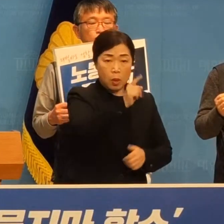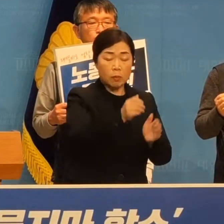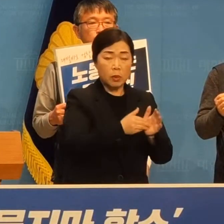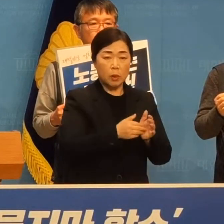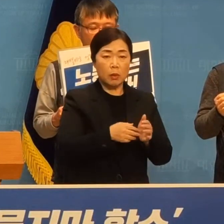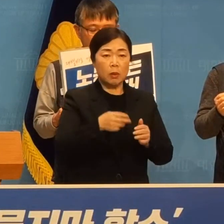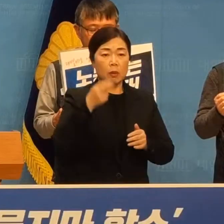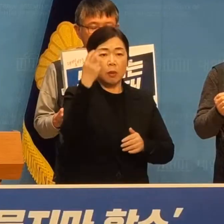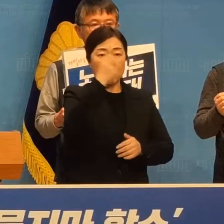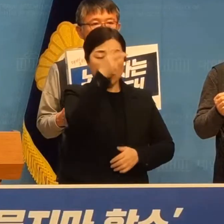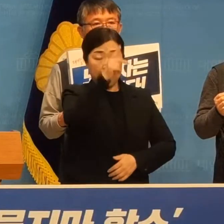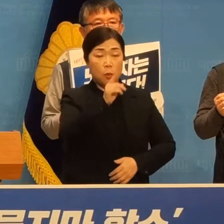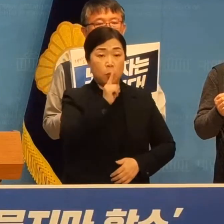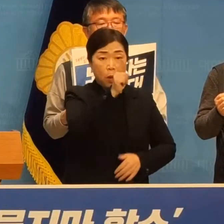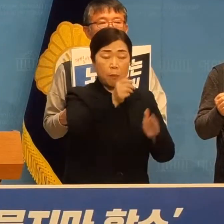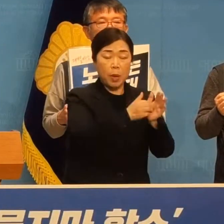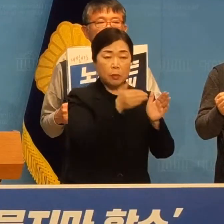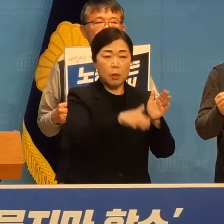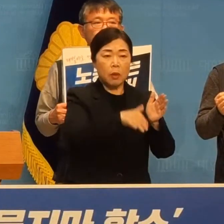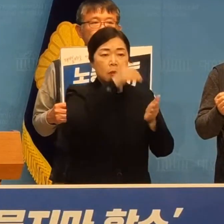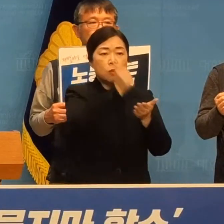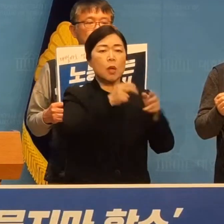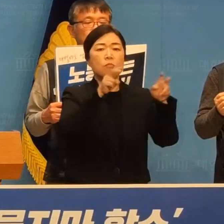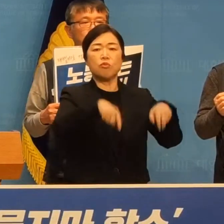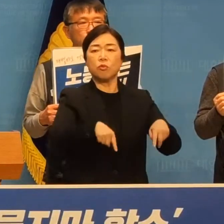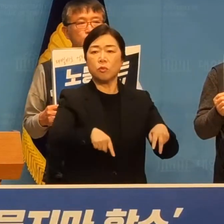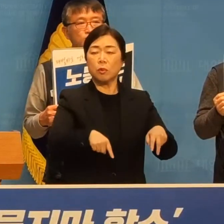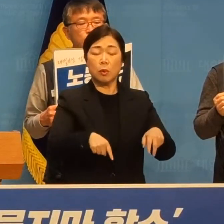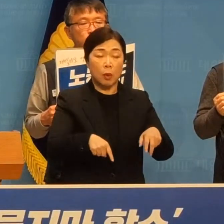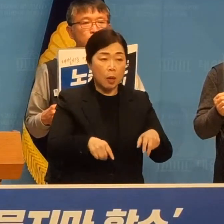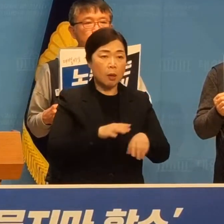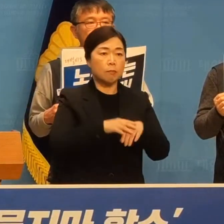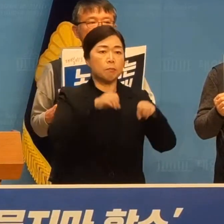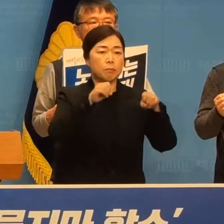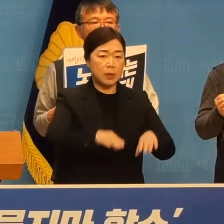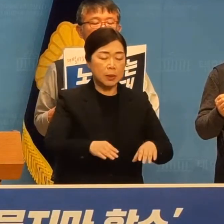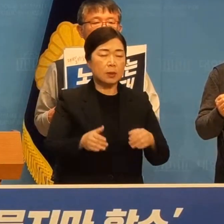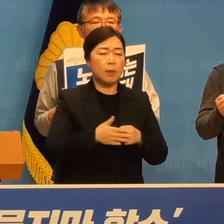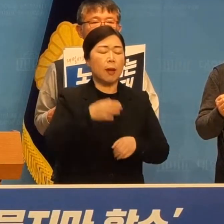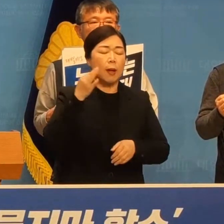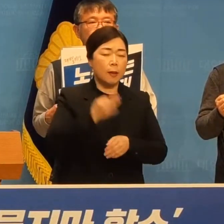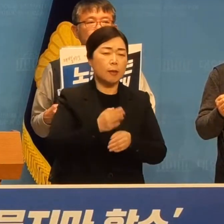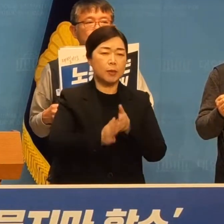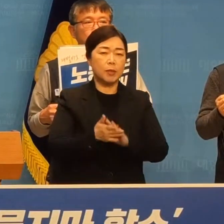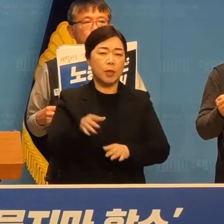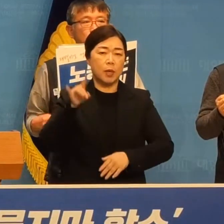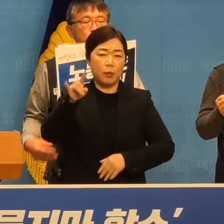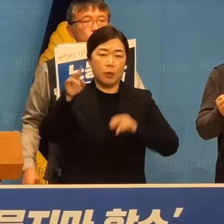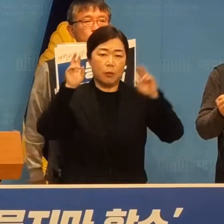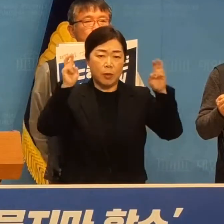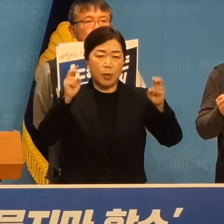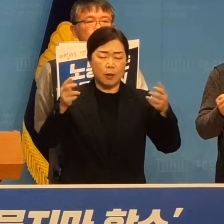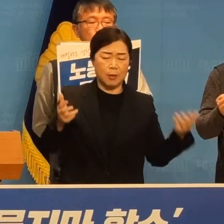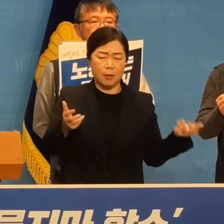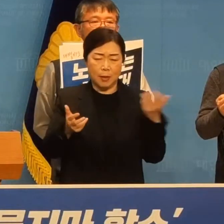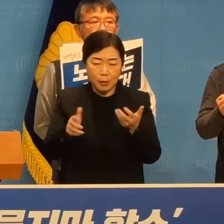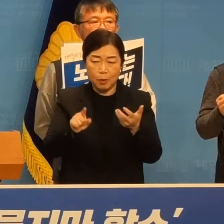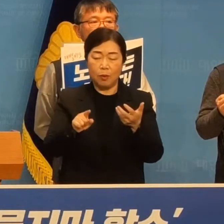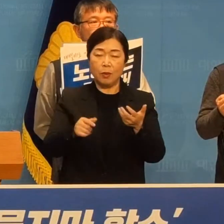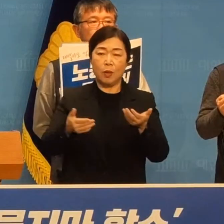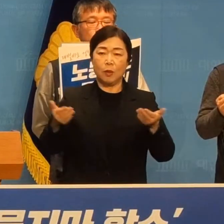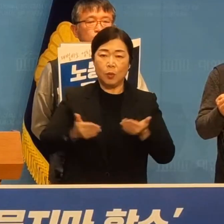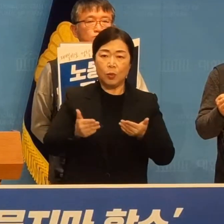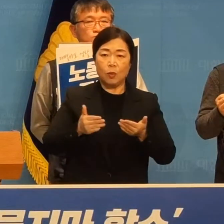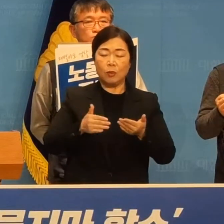무혐의 처분한 것입니다. 그래서 우리는 기댈 곳이 없다 보니까 현대자동차 앞에 가서 실질적으로 내 노동 조건을